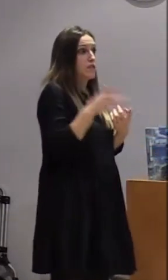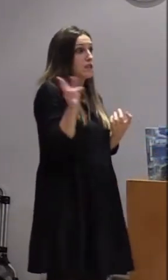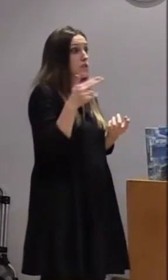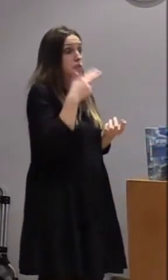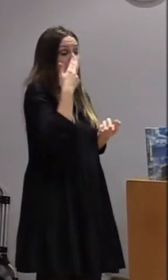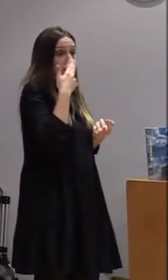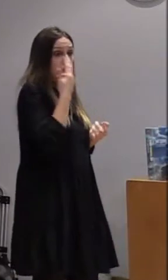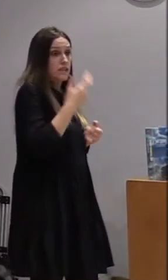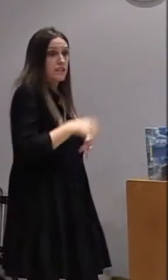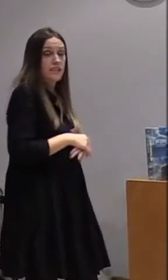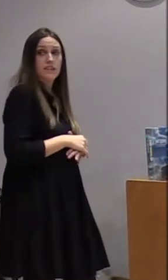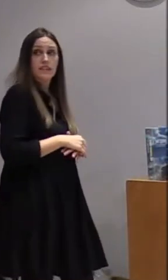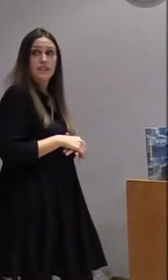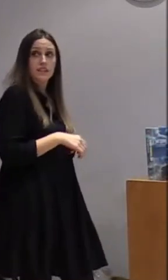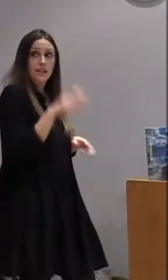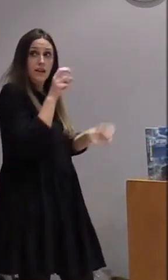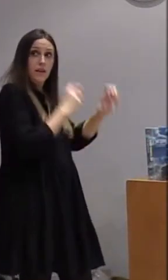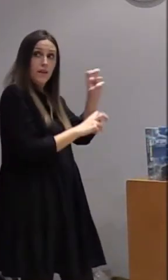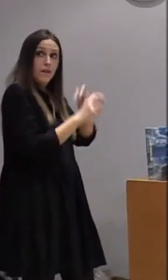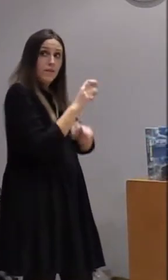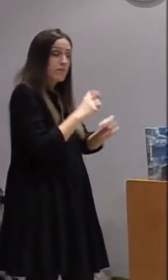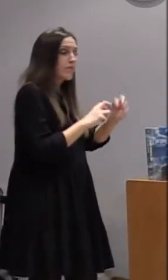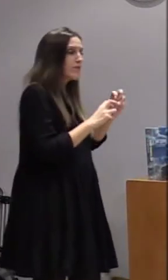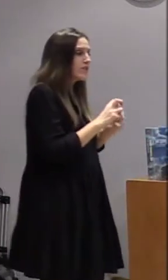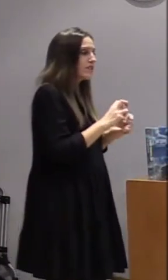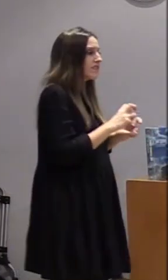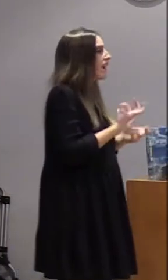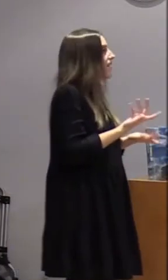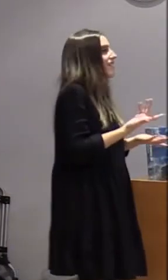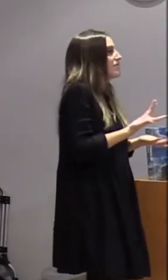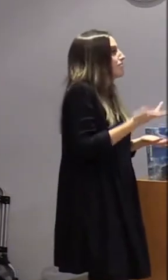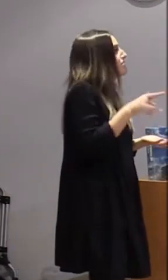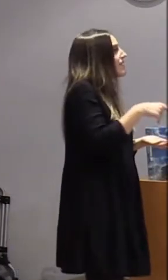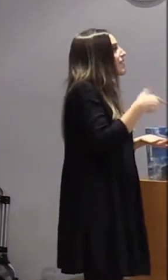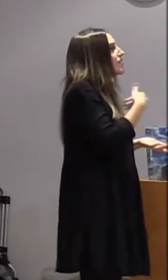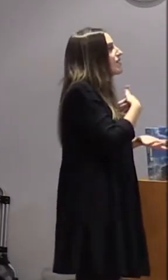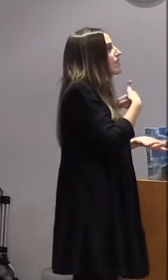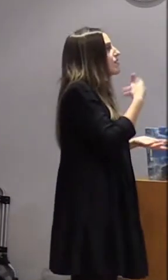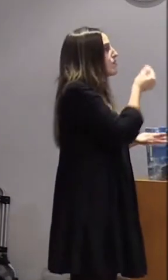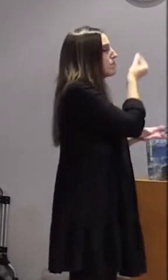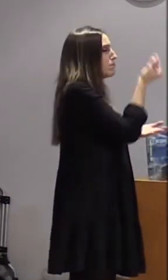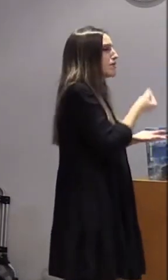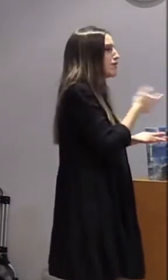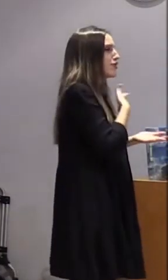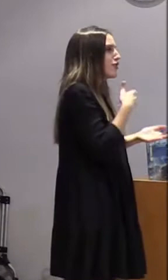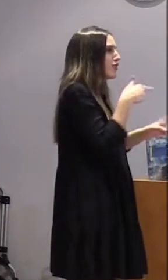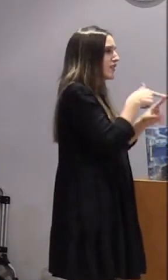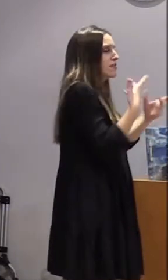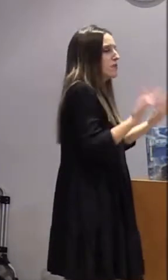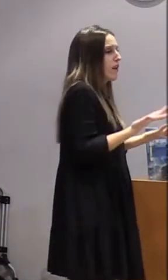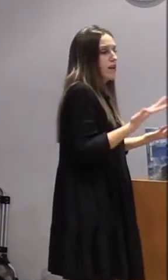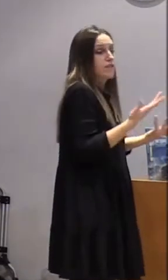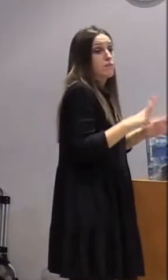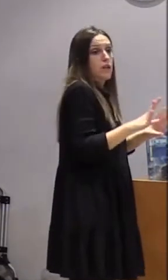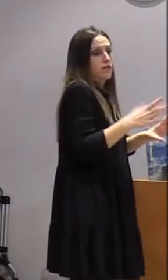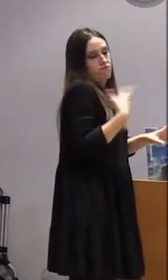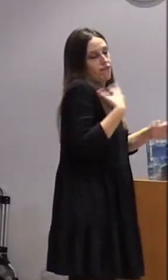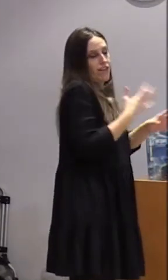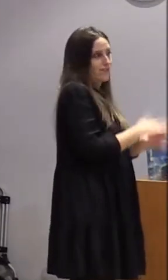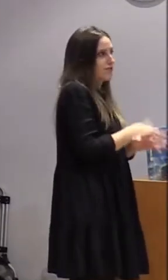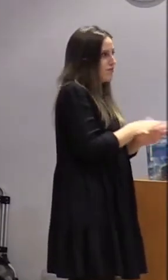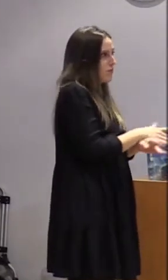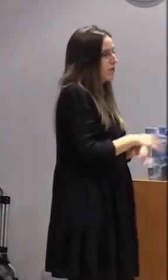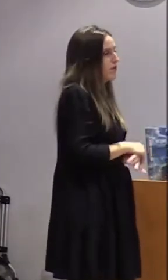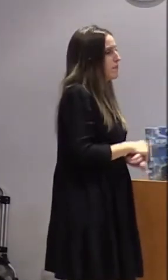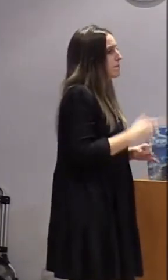a través de esto buscar el sentido que el autor quiso introducir aquí. Es un poco en cualquier caso. Aquí